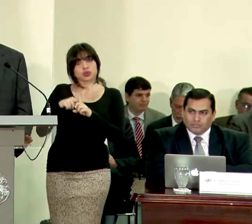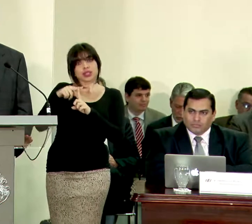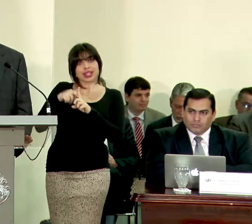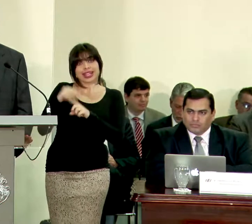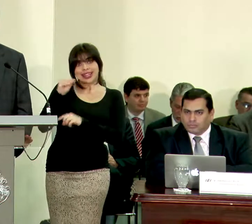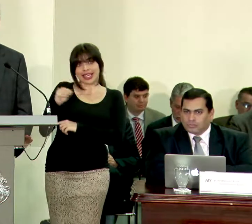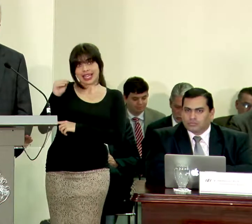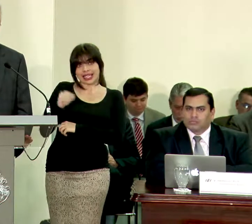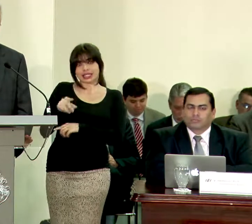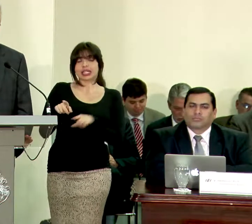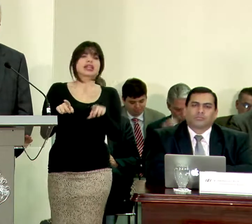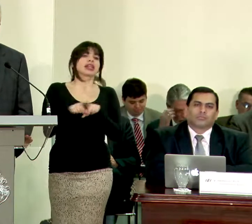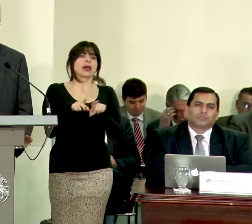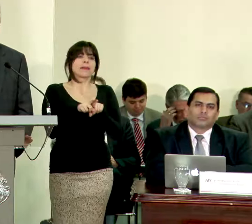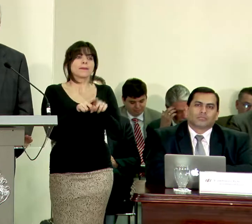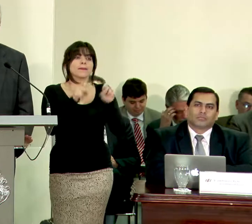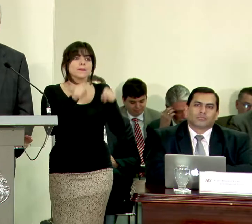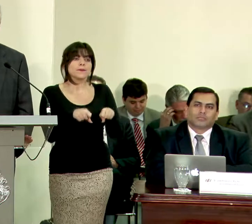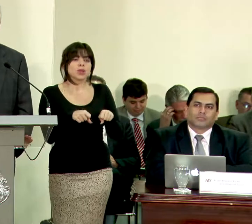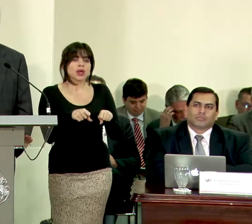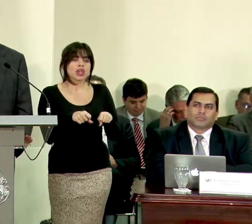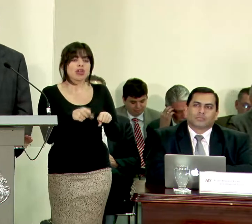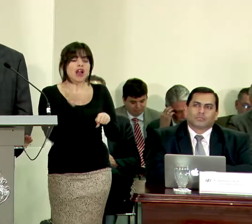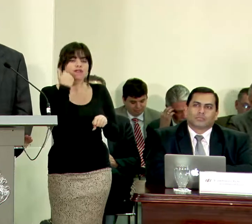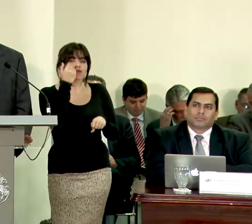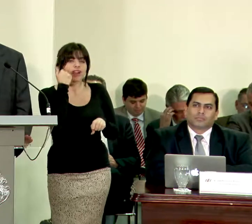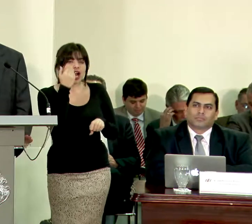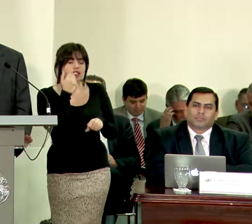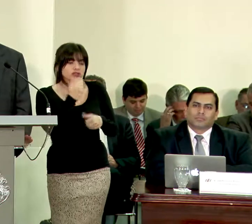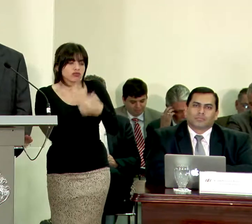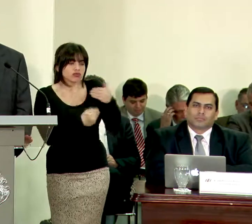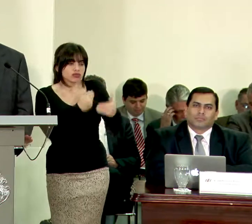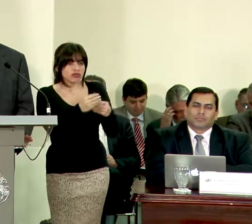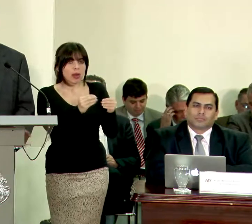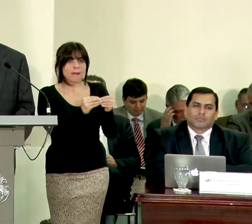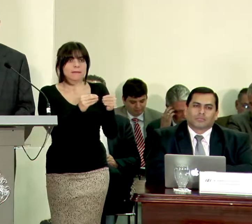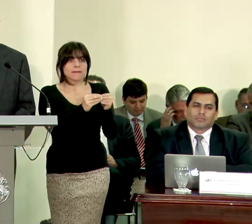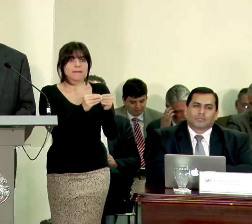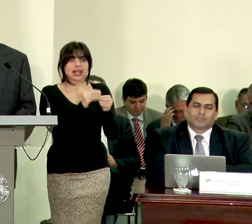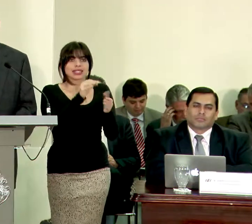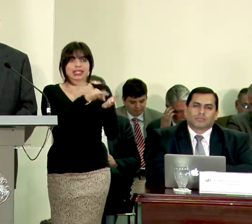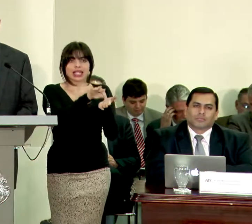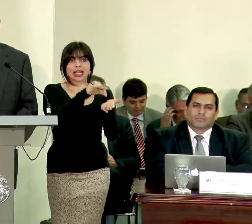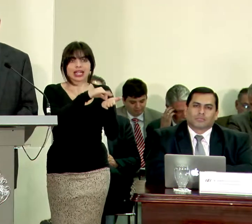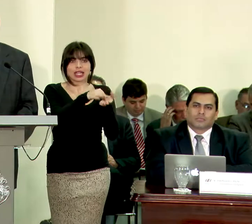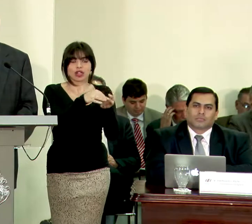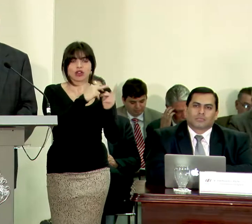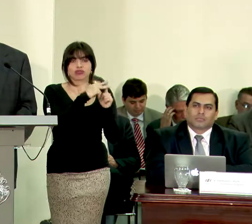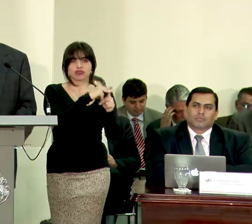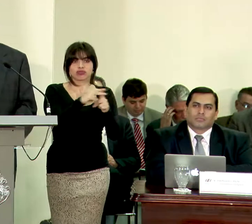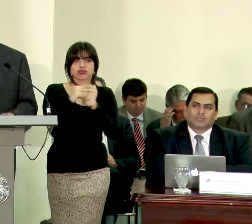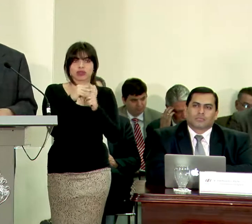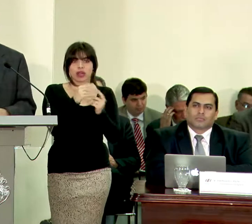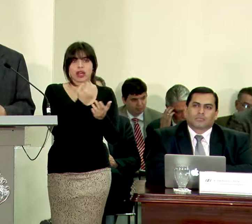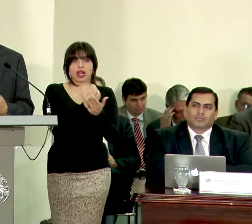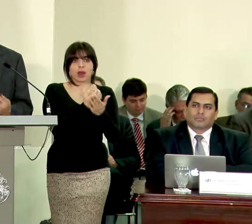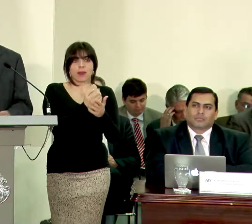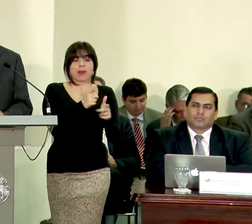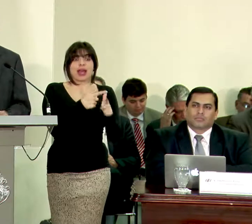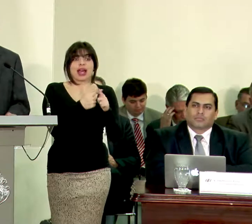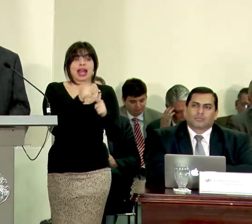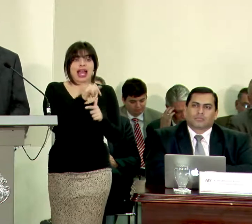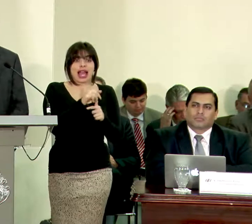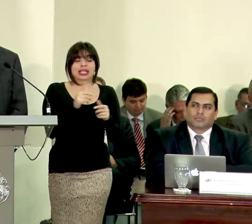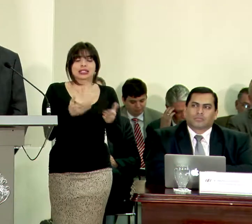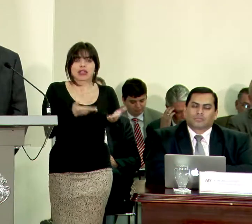interés, sino que puedan facilitar una mayor cantidad de crédito a la economía, y de esa manera eso sirva de